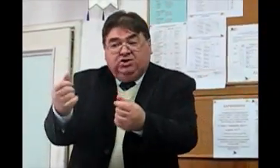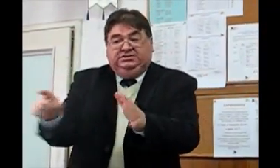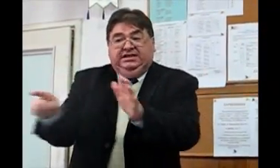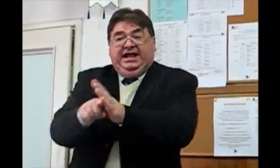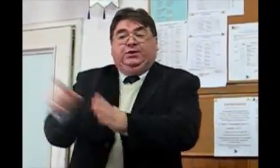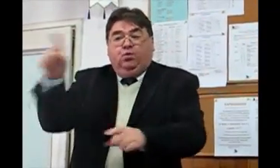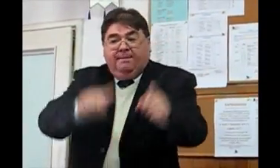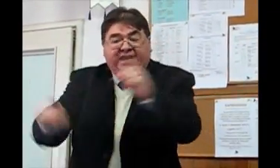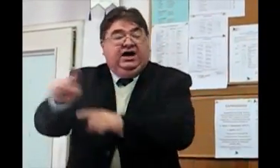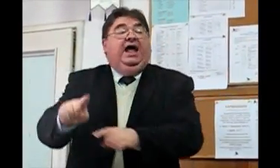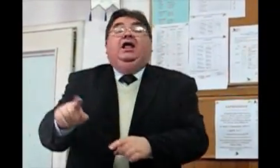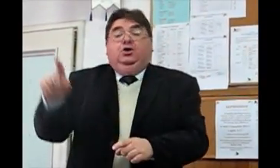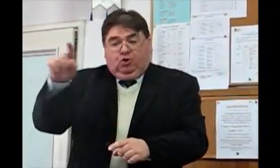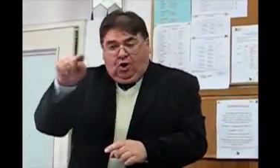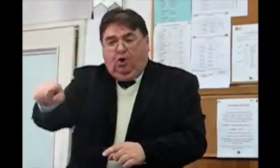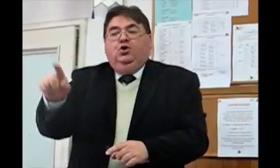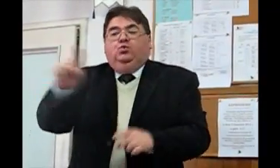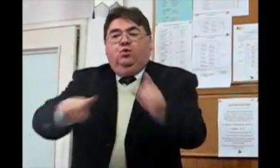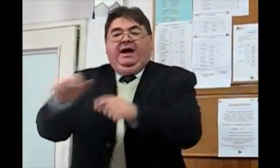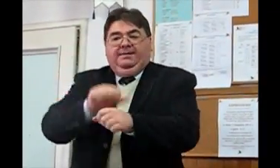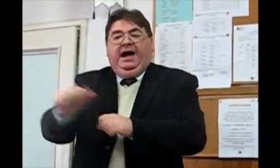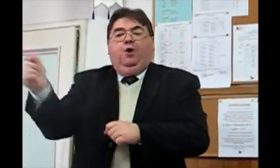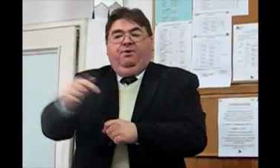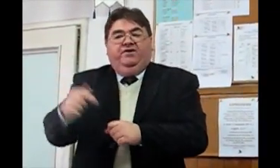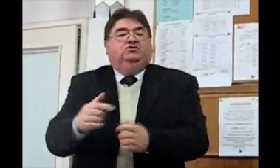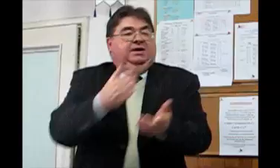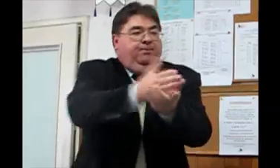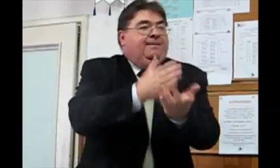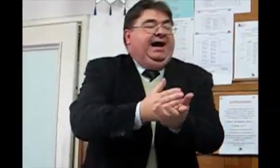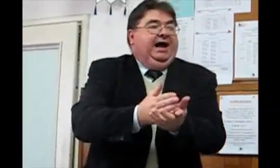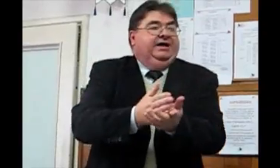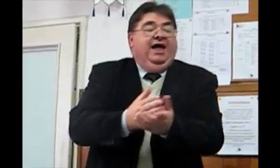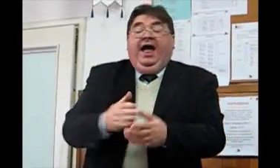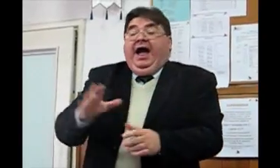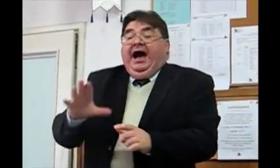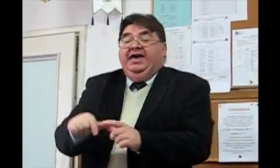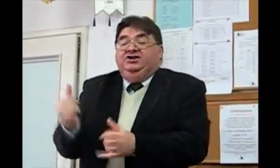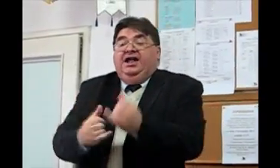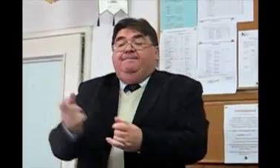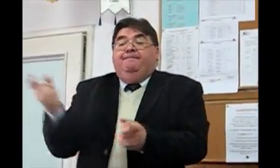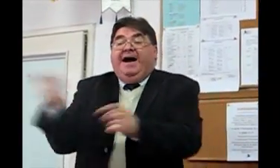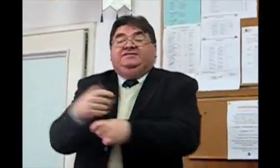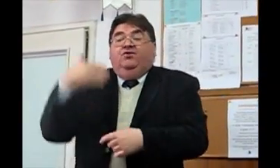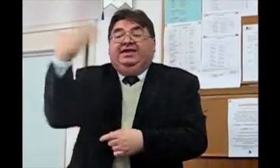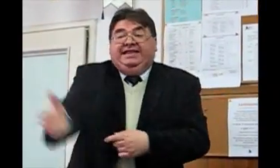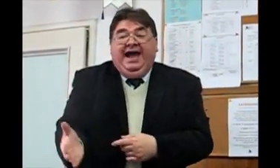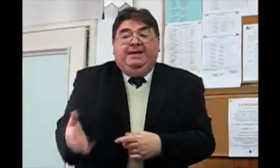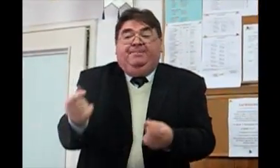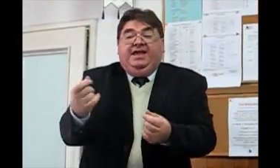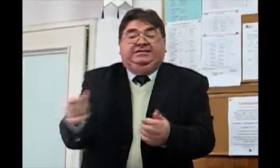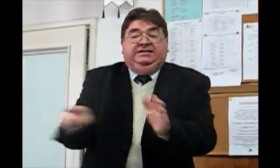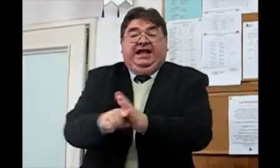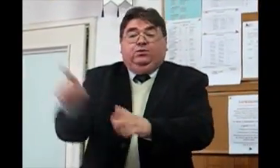za tłumacza, to tłumacz ma obowiązek pomagać. A jeżeli pan nie daje pieniędzy za